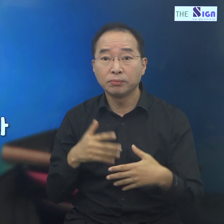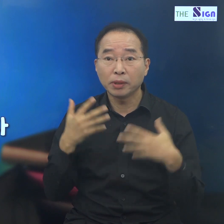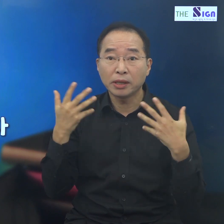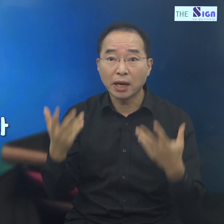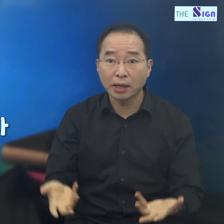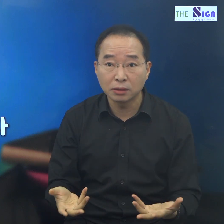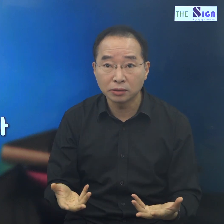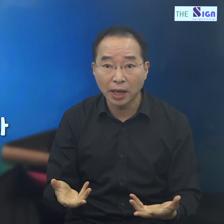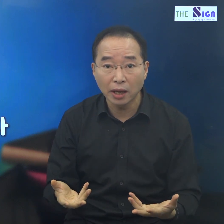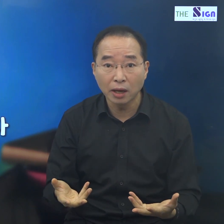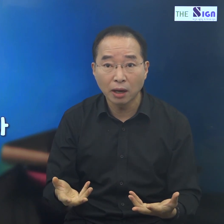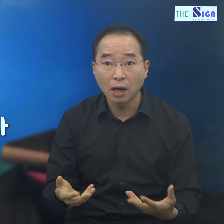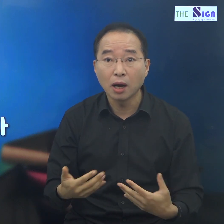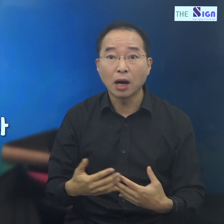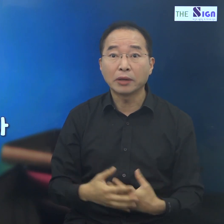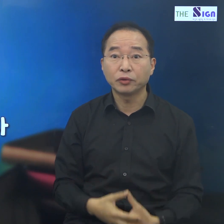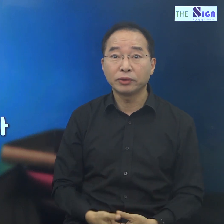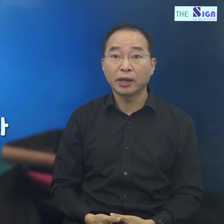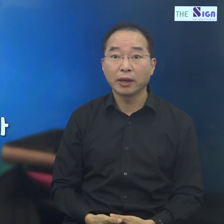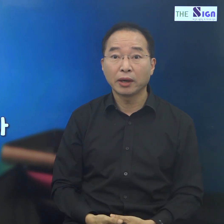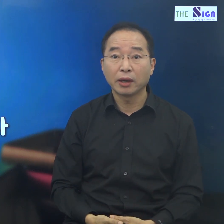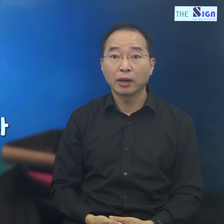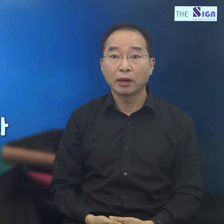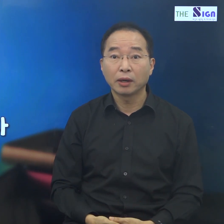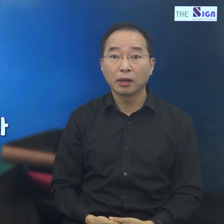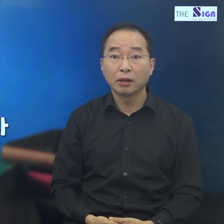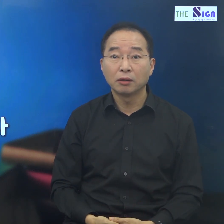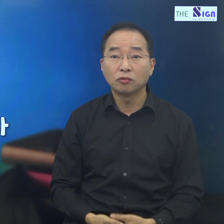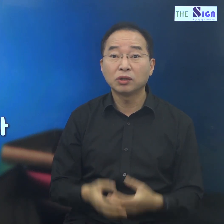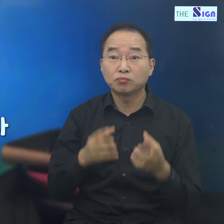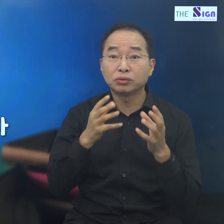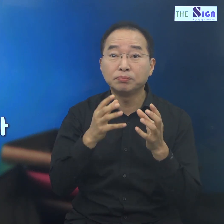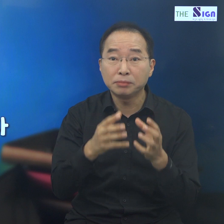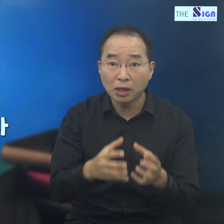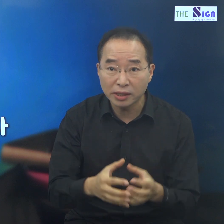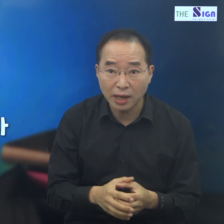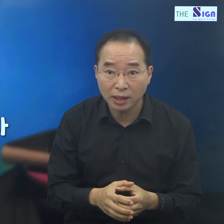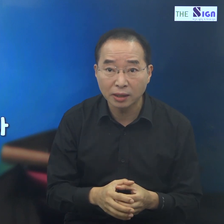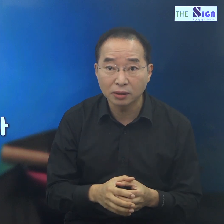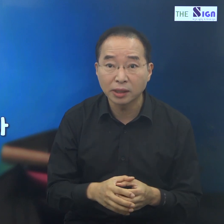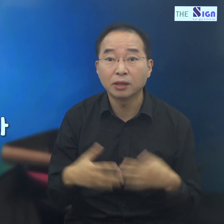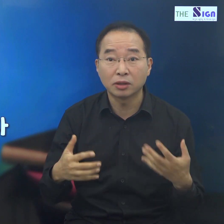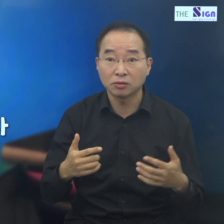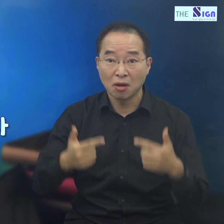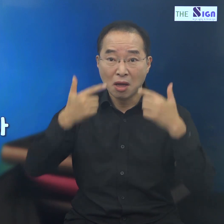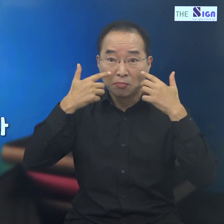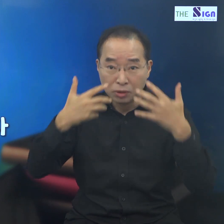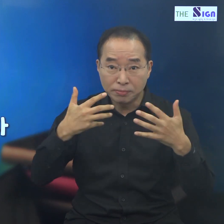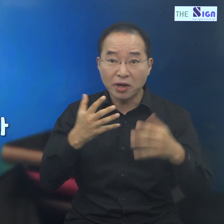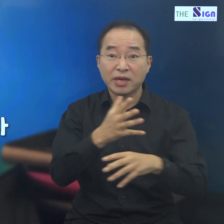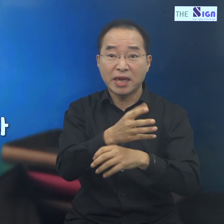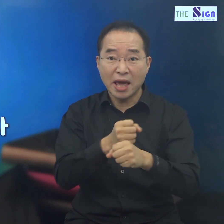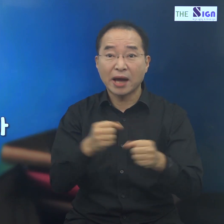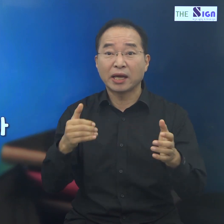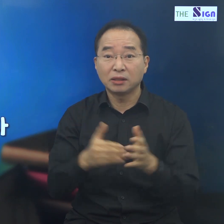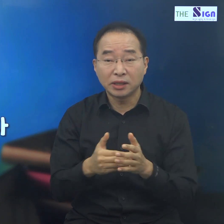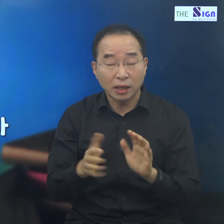분명히 예약했는데 안 된대. 우리는 분명히 예약했는데 이렇게 죠. 분명히 예약했는데 라는